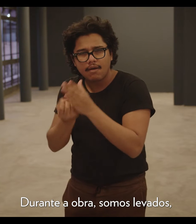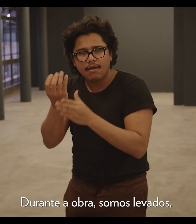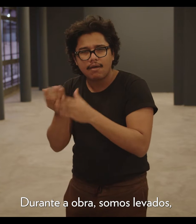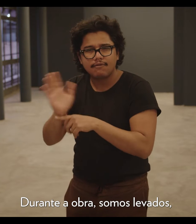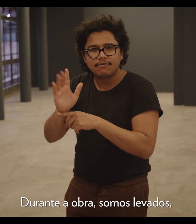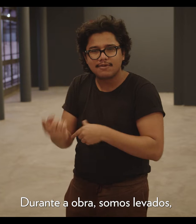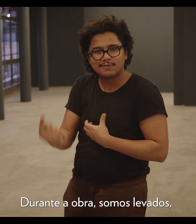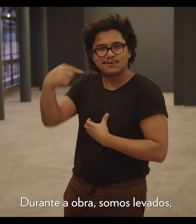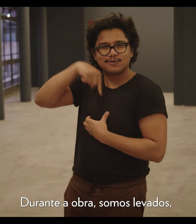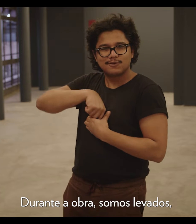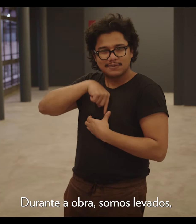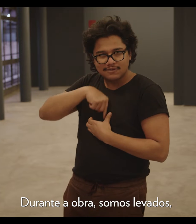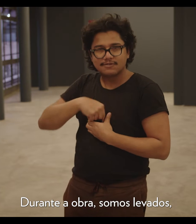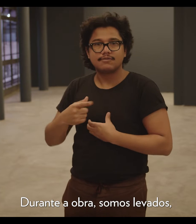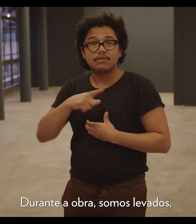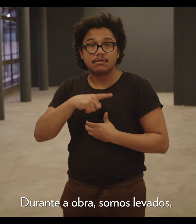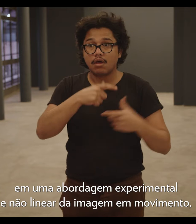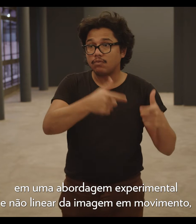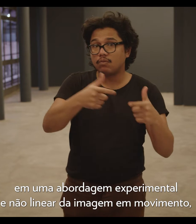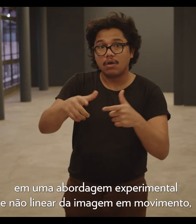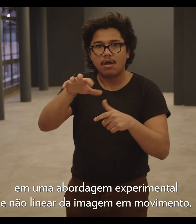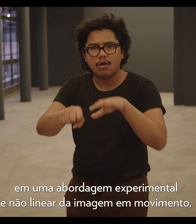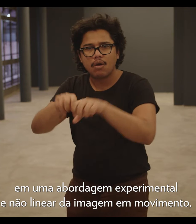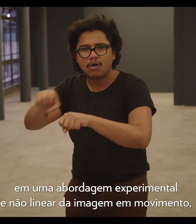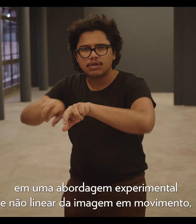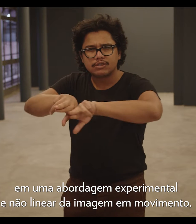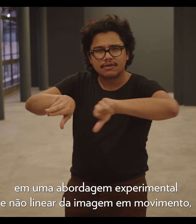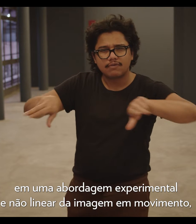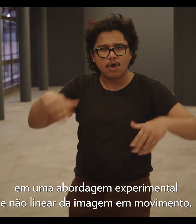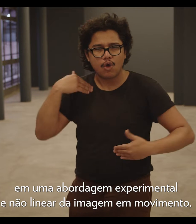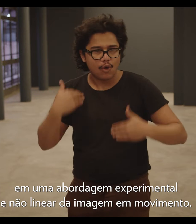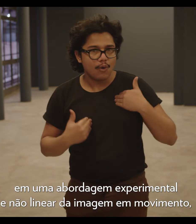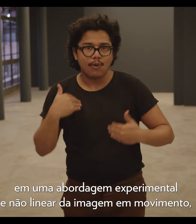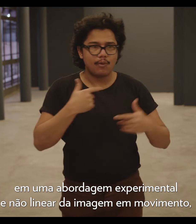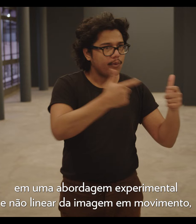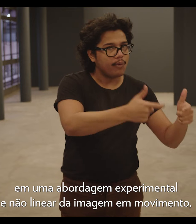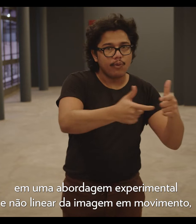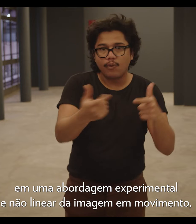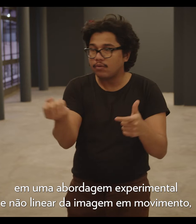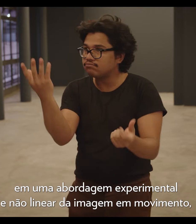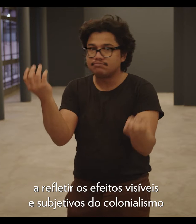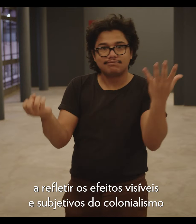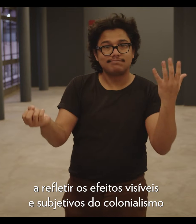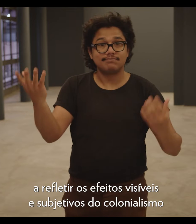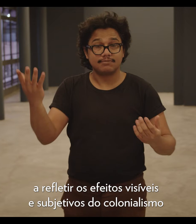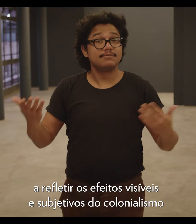Brasília. Durante a obra, somos levados a uma verdade experimental e não linear das imagens do movimento refletir efeitos